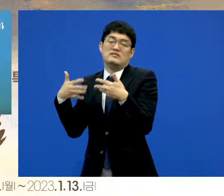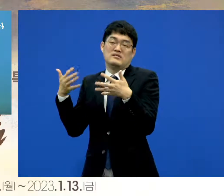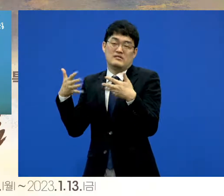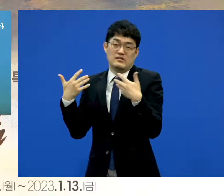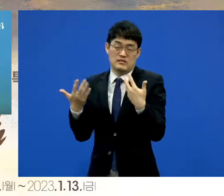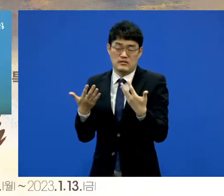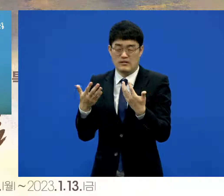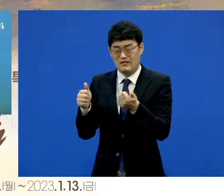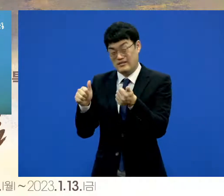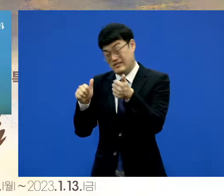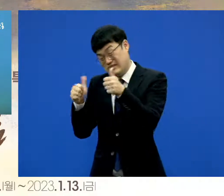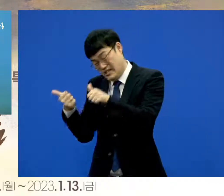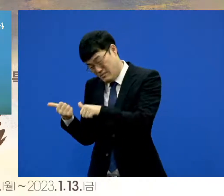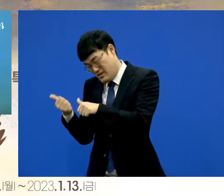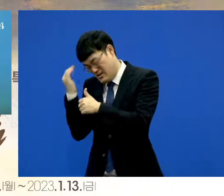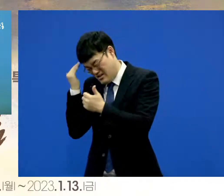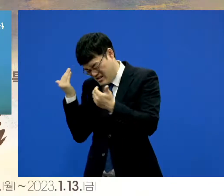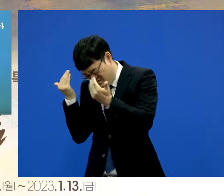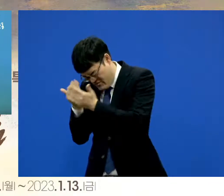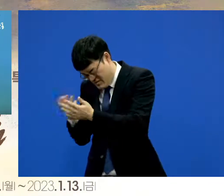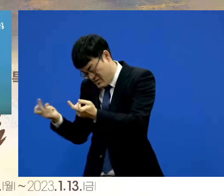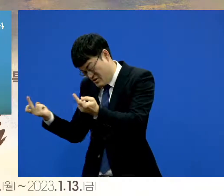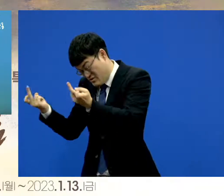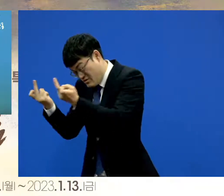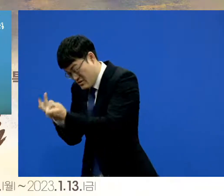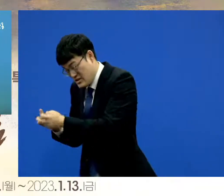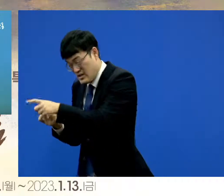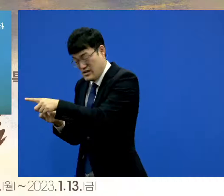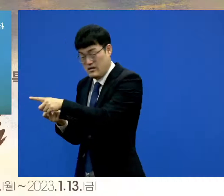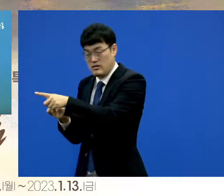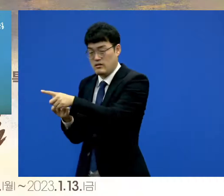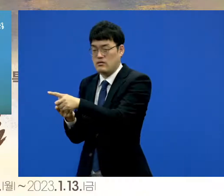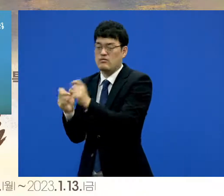그리고 사망의 엄침한 골짜기로 다닐지라도 이건 겨우예요.